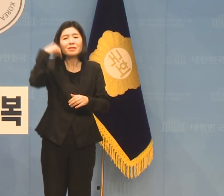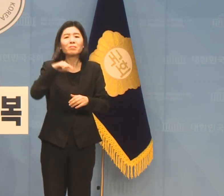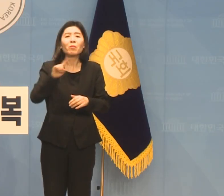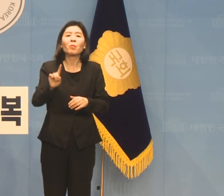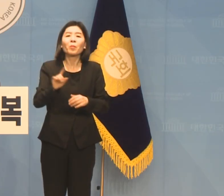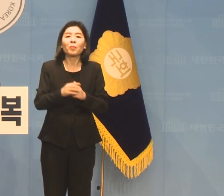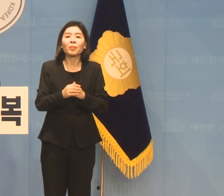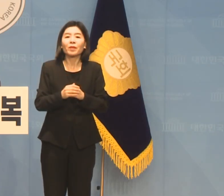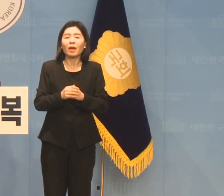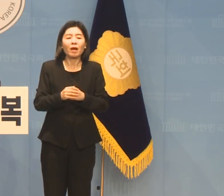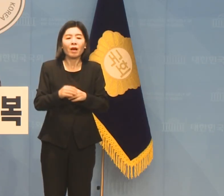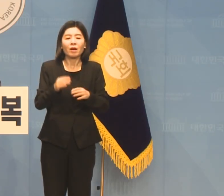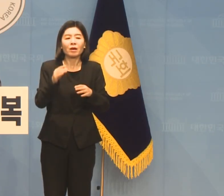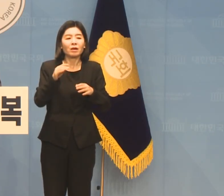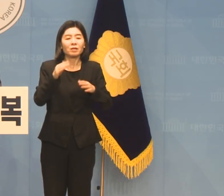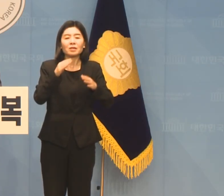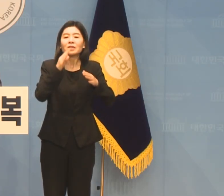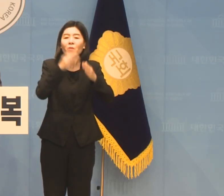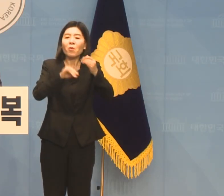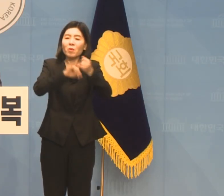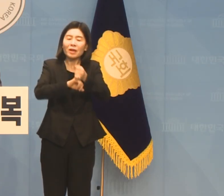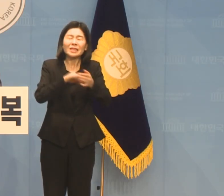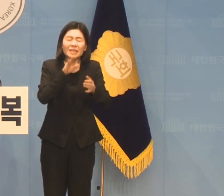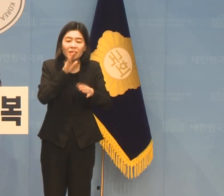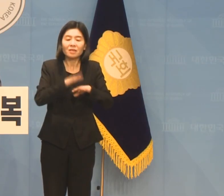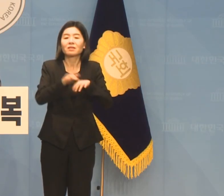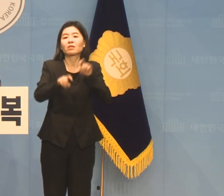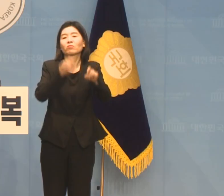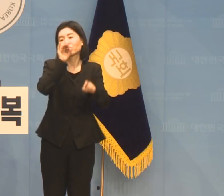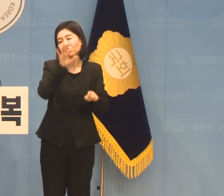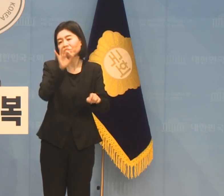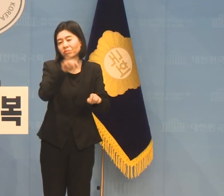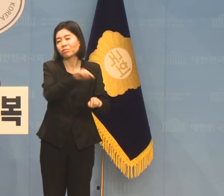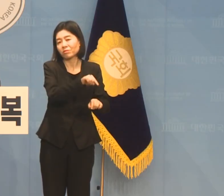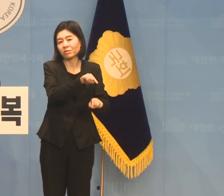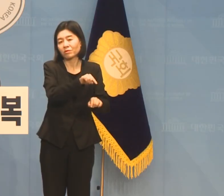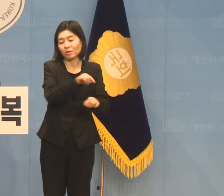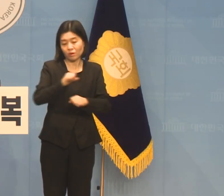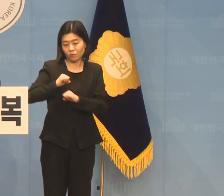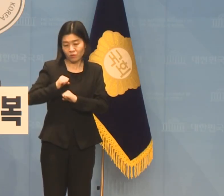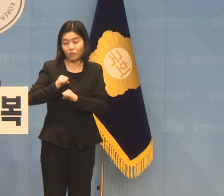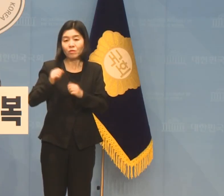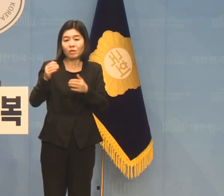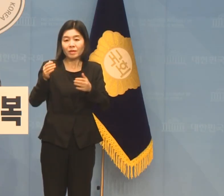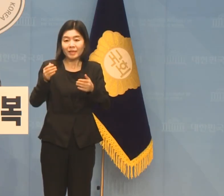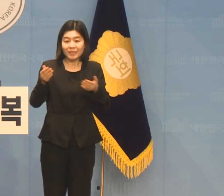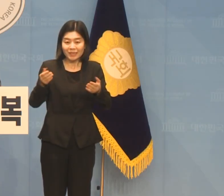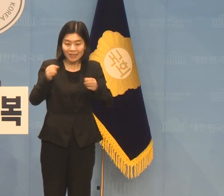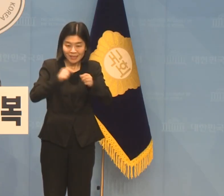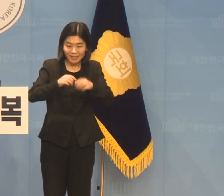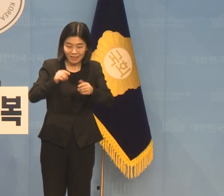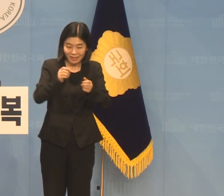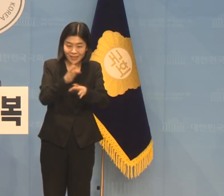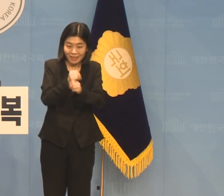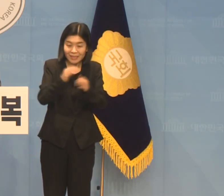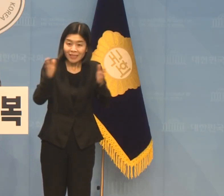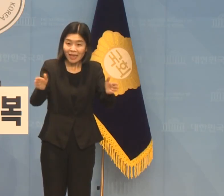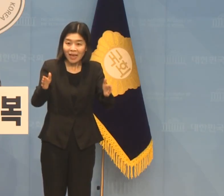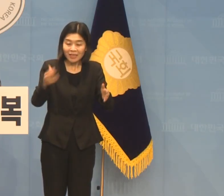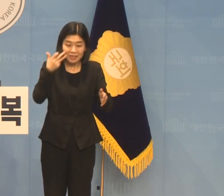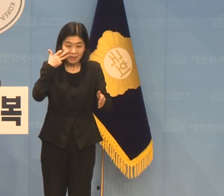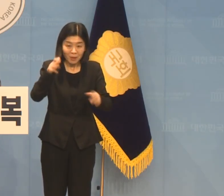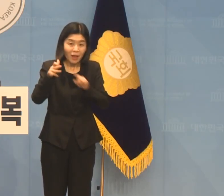결국 가능하지도 않은 공약을 대단한 정책인 양 이름 짓고 복무 기간만 18개월에서 10개월로